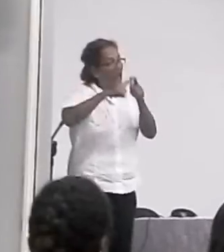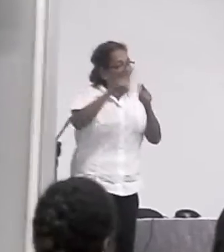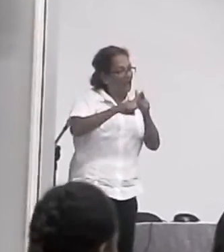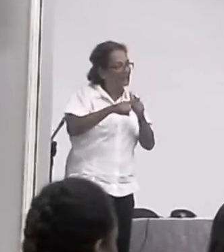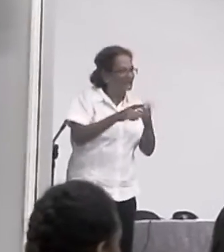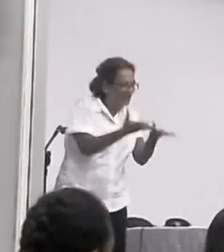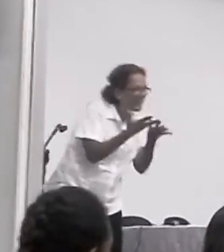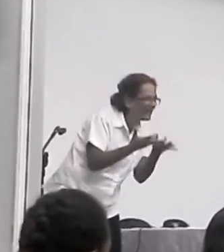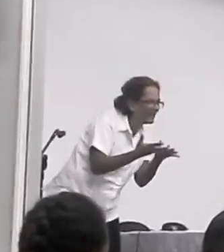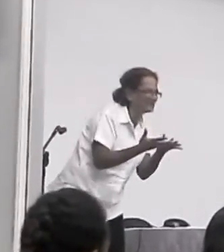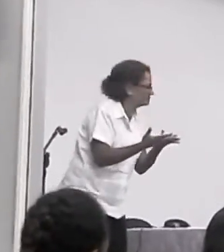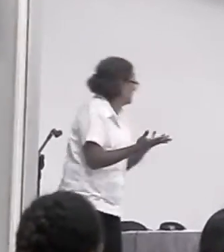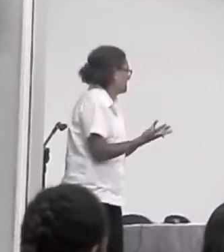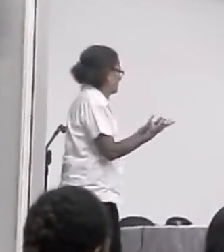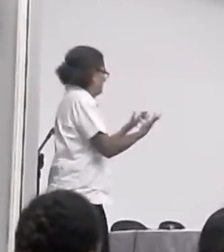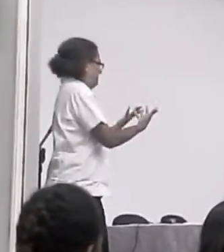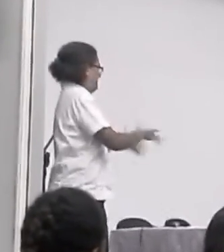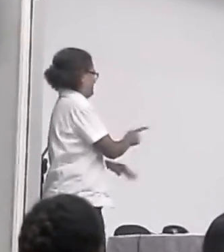não.